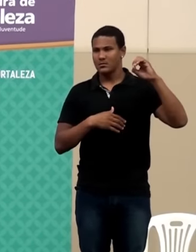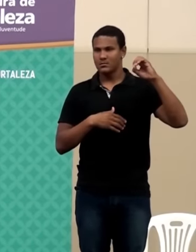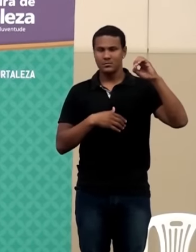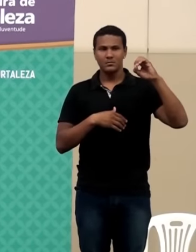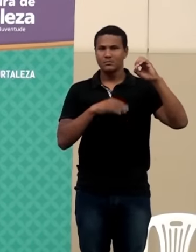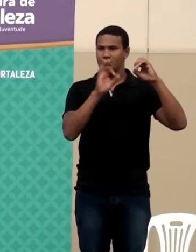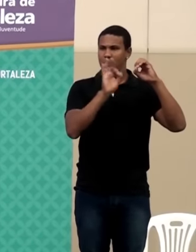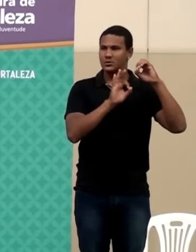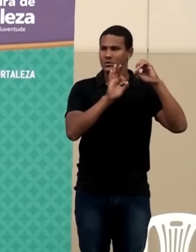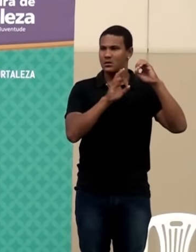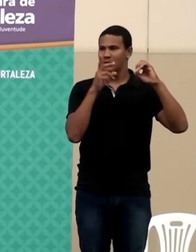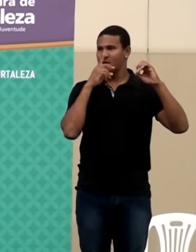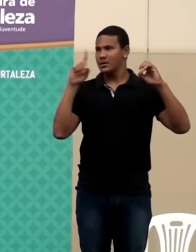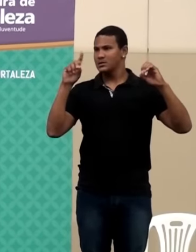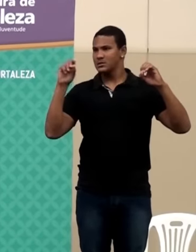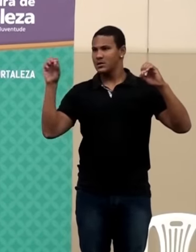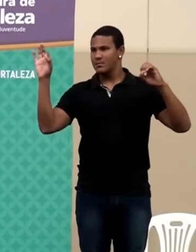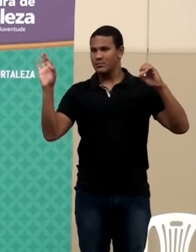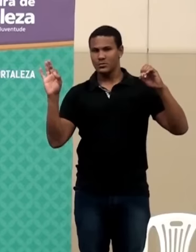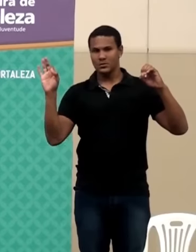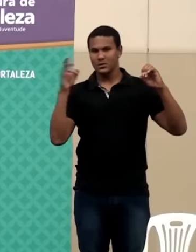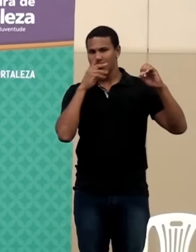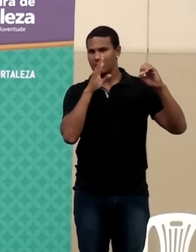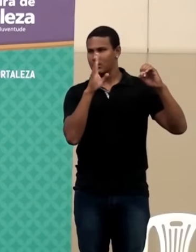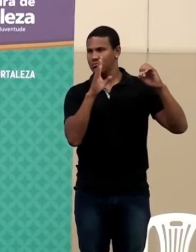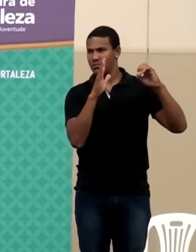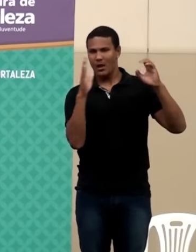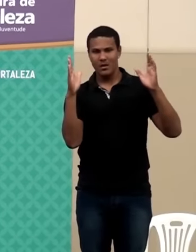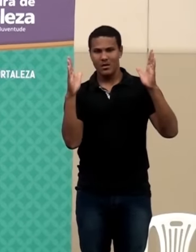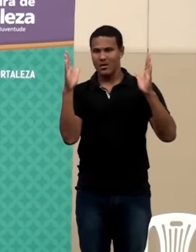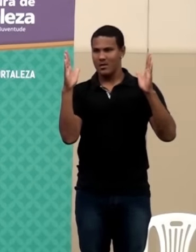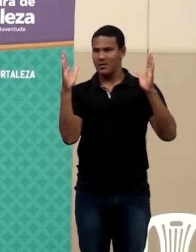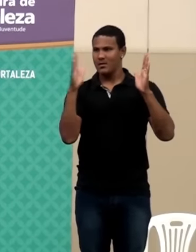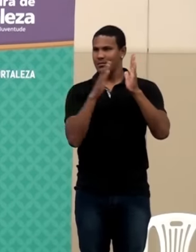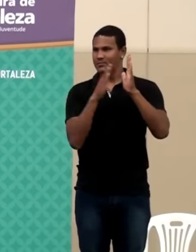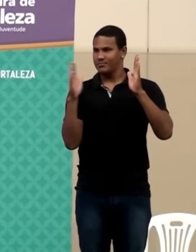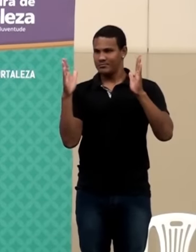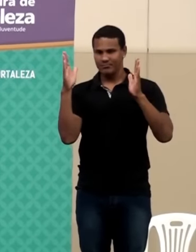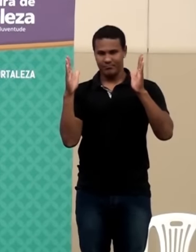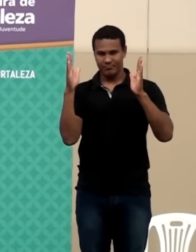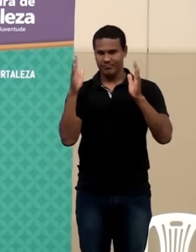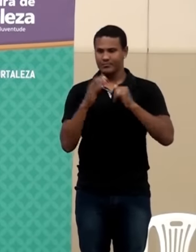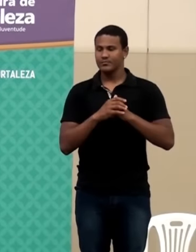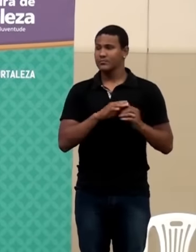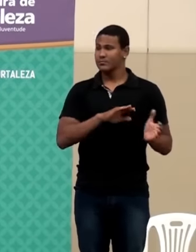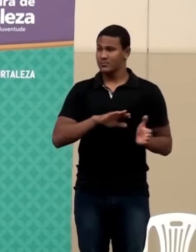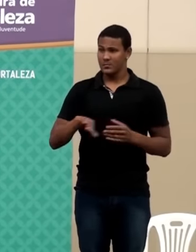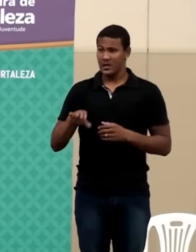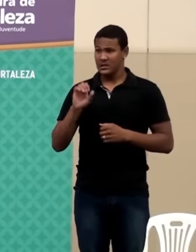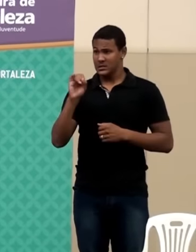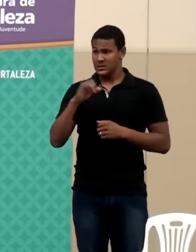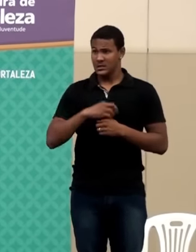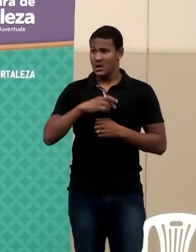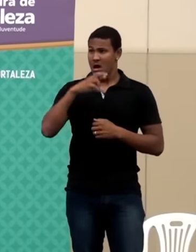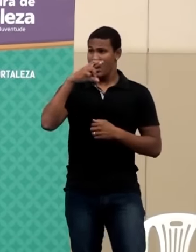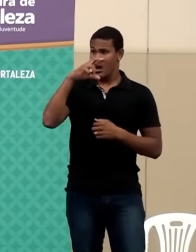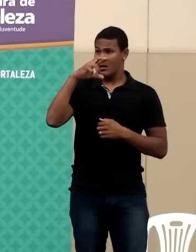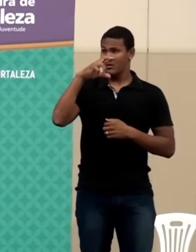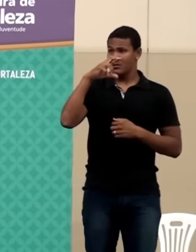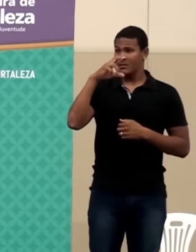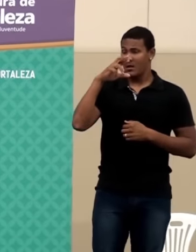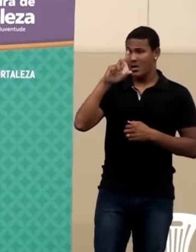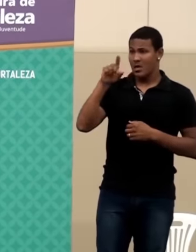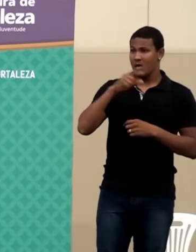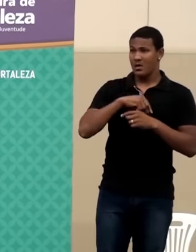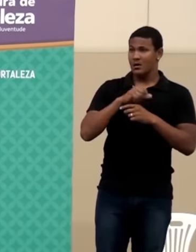aí, em cima desse alfa, a gente chega nessa ideia aqui, ó. Se o alfa for maior que